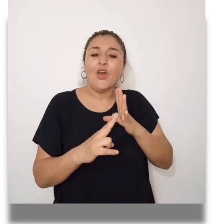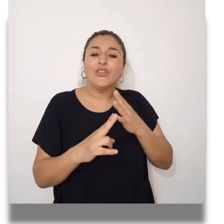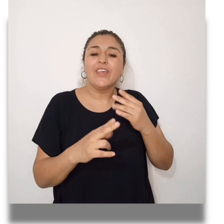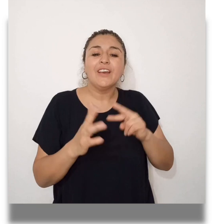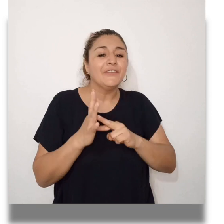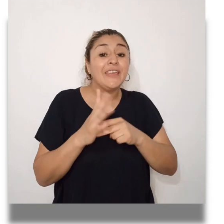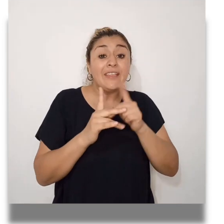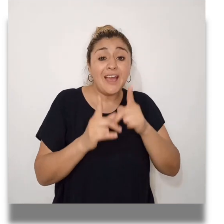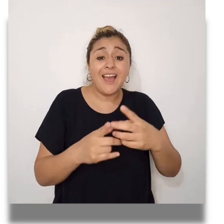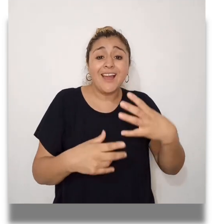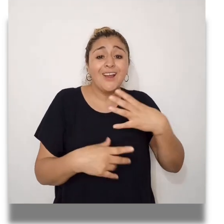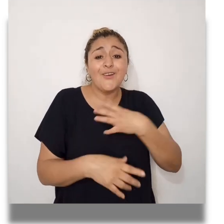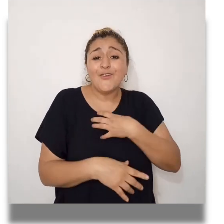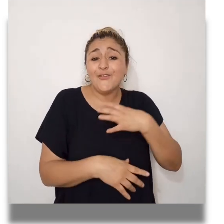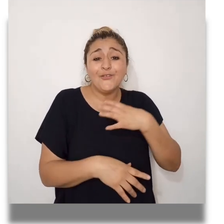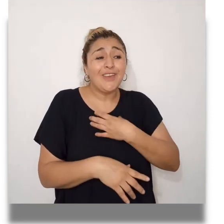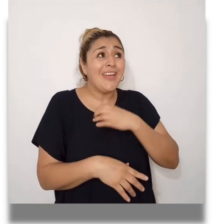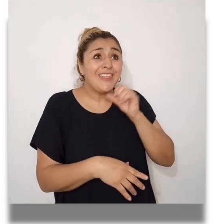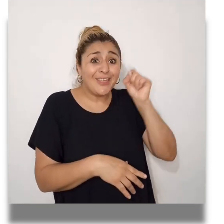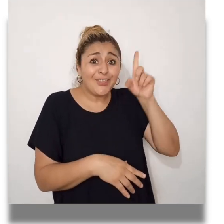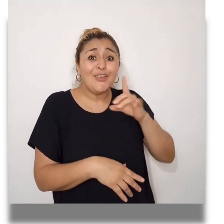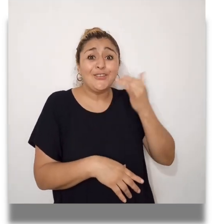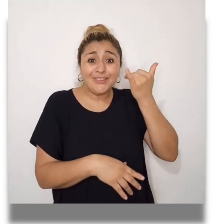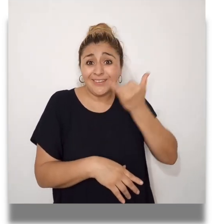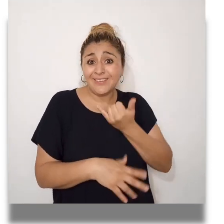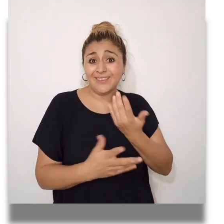renoncer à tout pour le suivre.